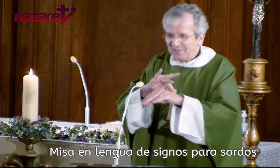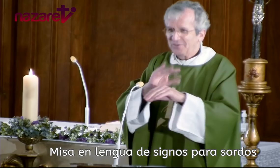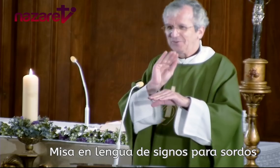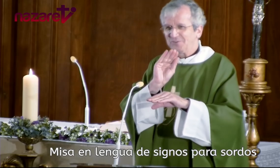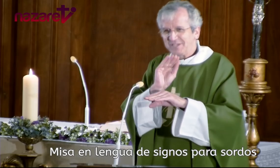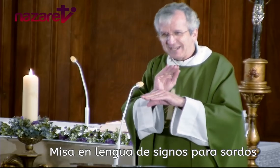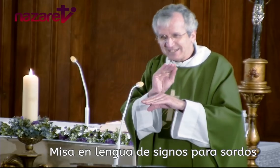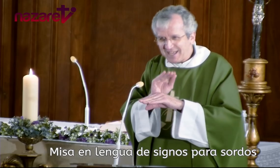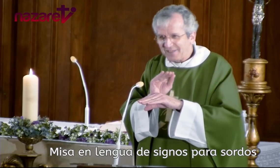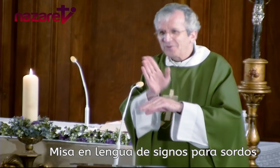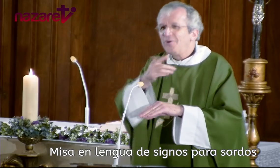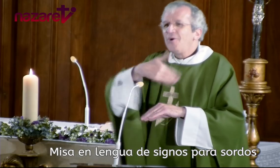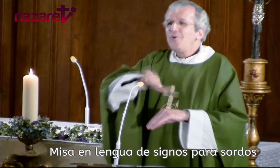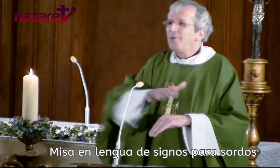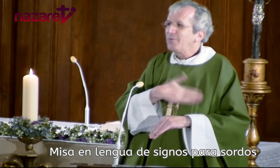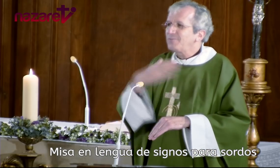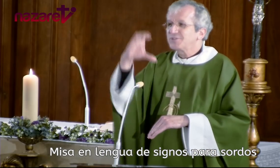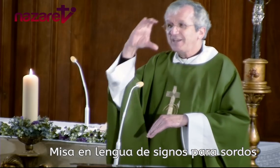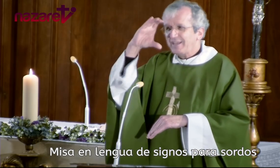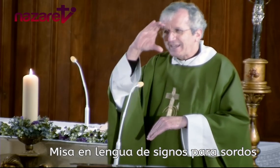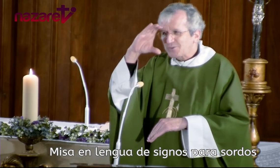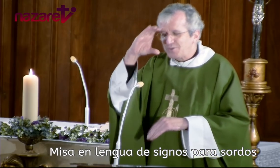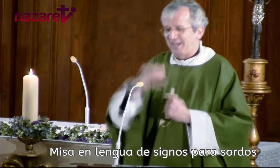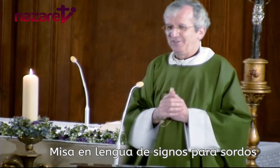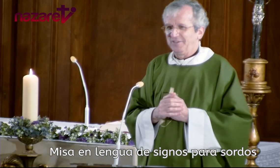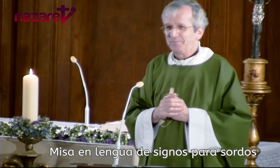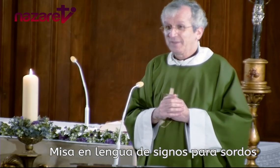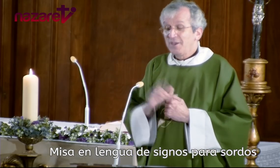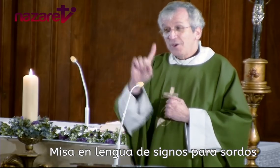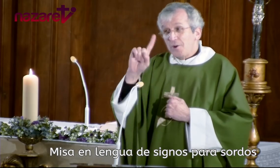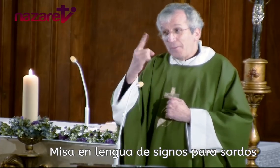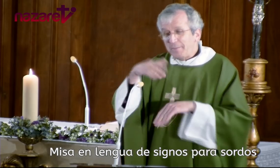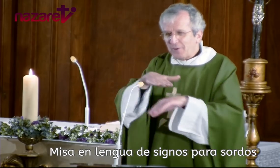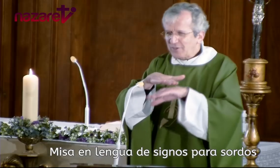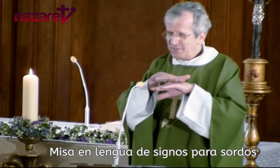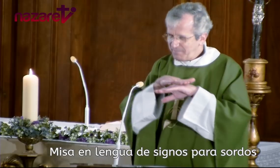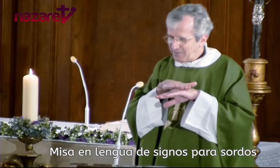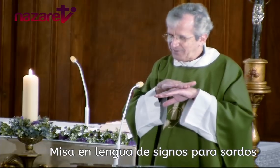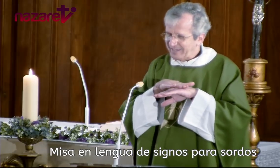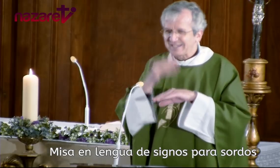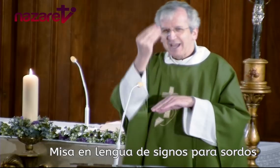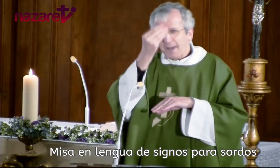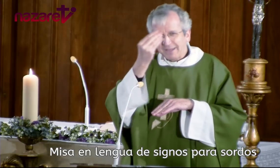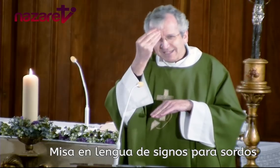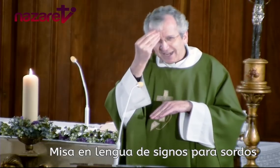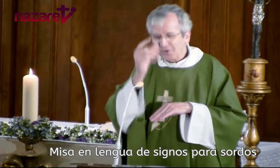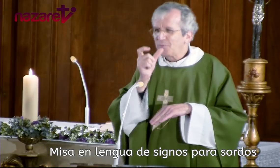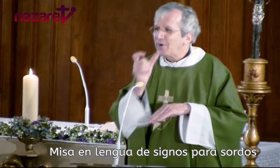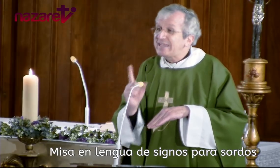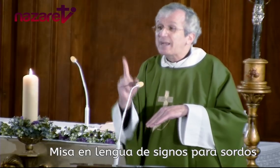guiando, nos irá enseñando, lo podremos ir escuchando. Lo primero que os invito es a pensar cómo esa